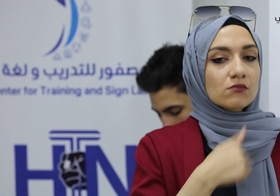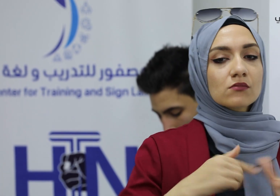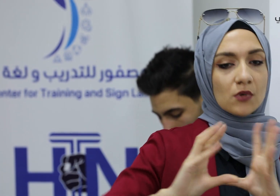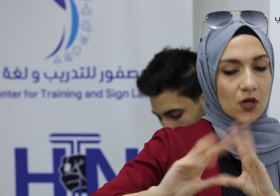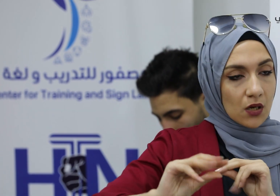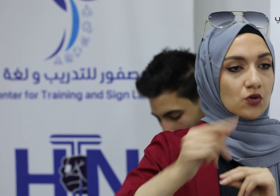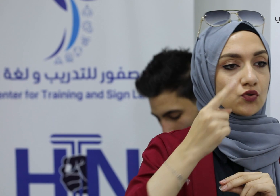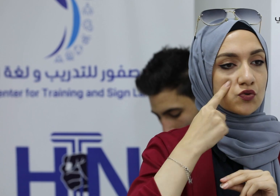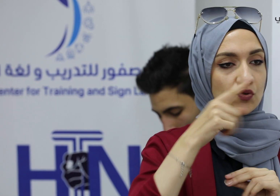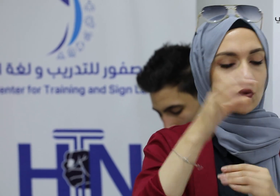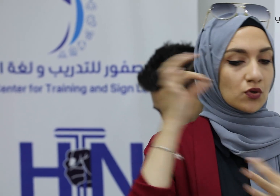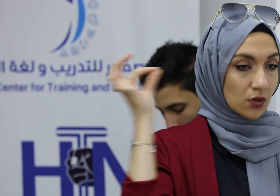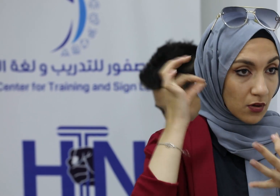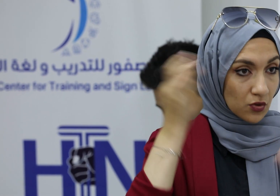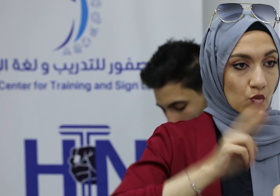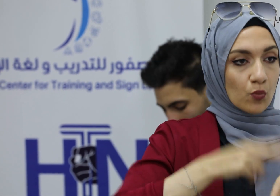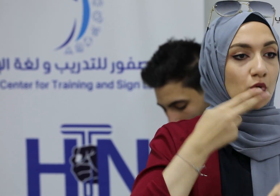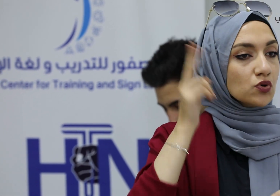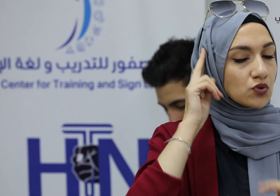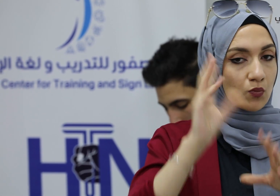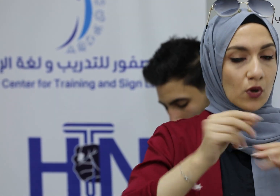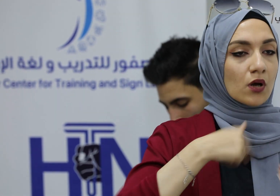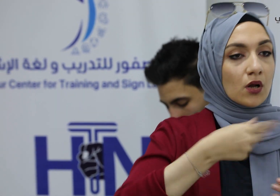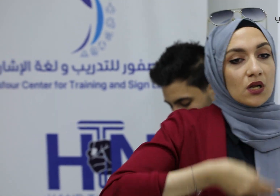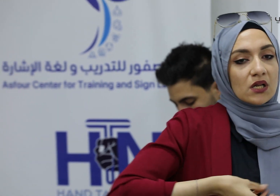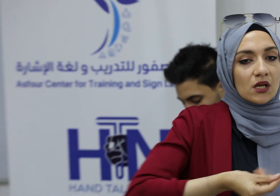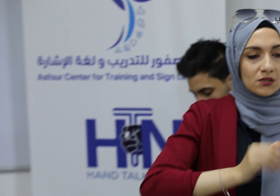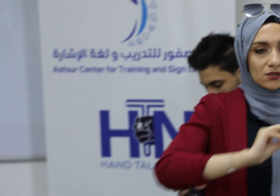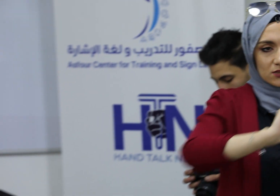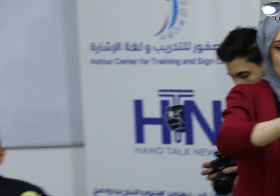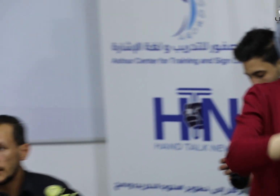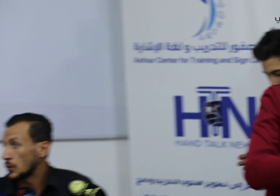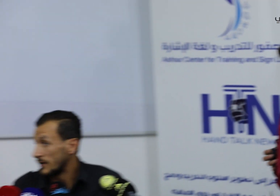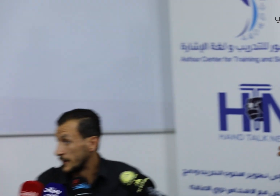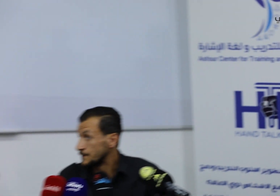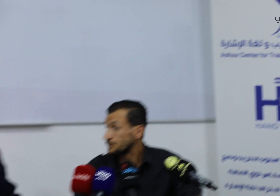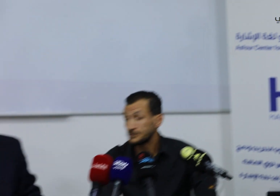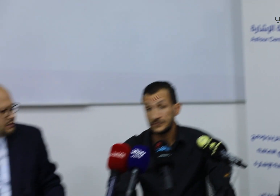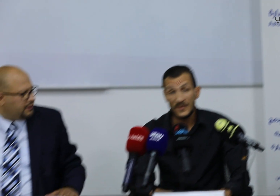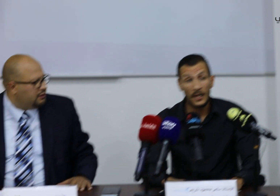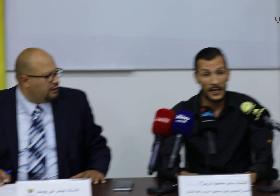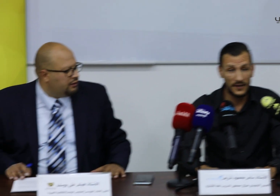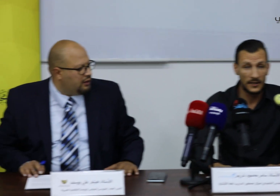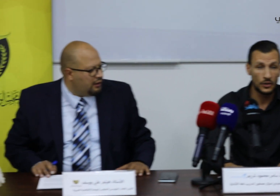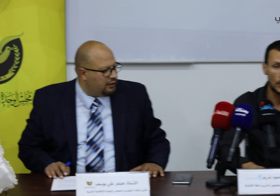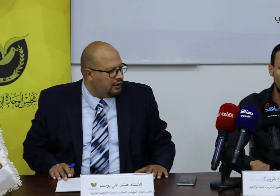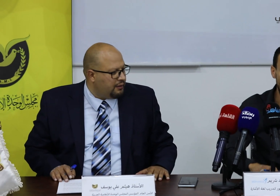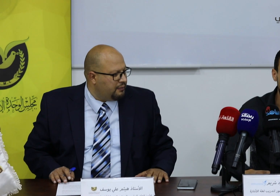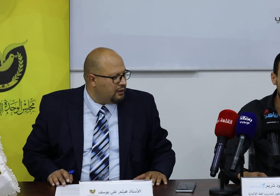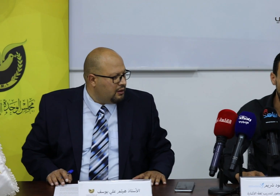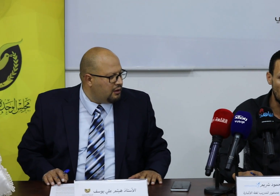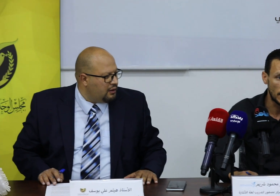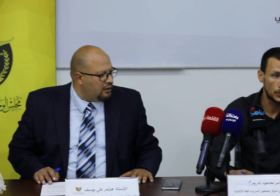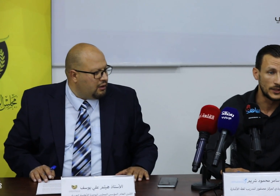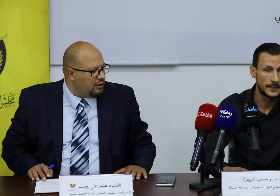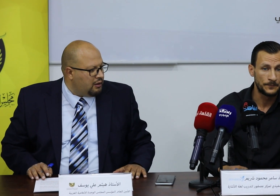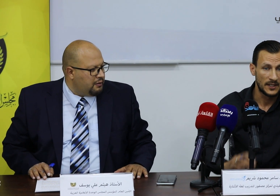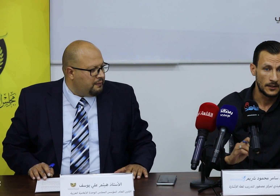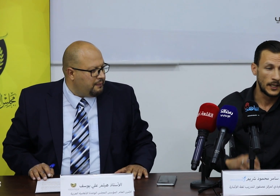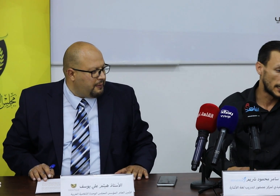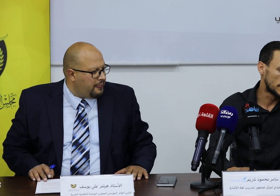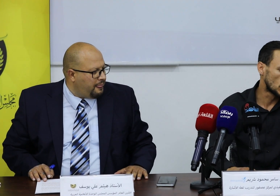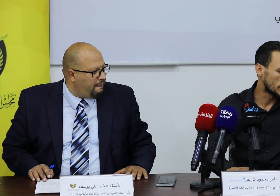مع الاشخاص الصم عشان نقدر نحس فيهم. والله يعطيك العافيه. احنا في عندنا فيديو توضيحي بالنسبه للموقع